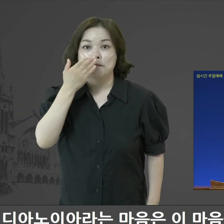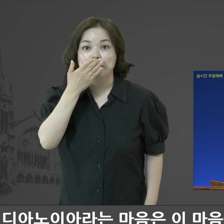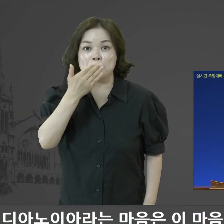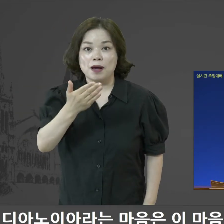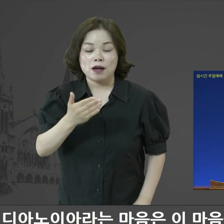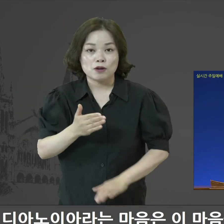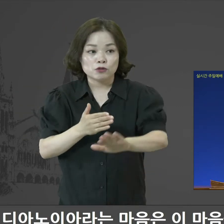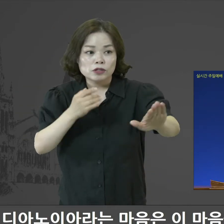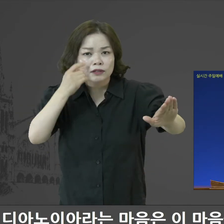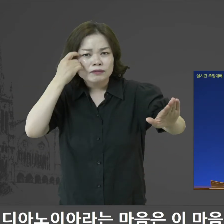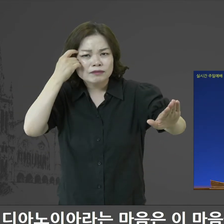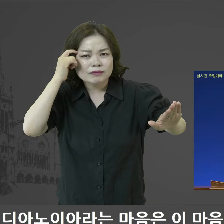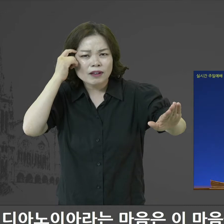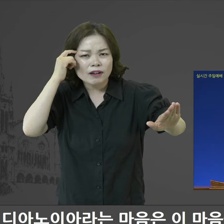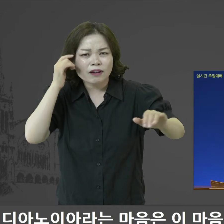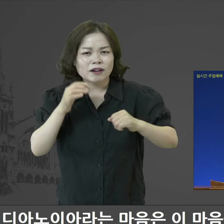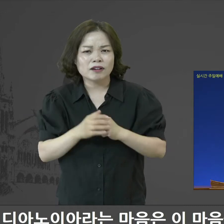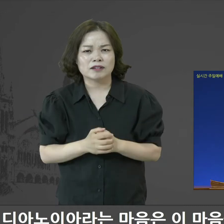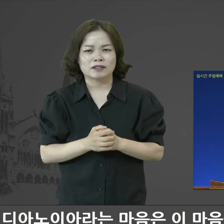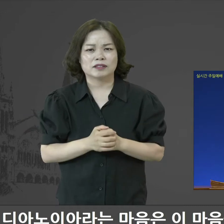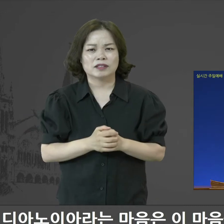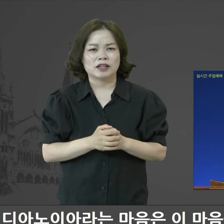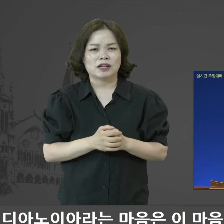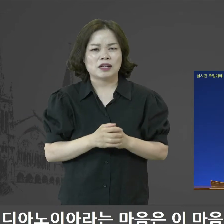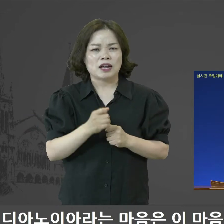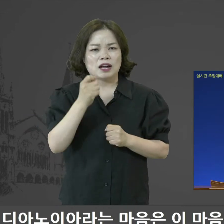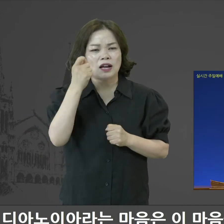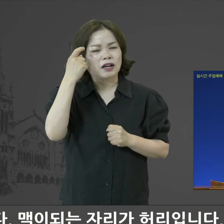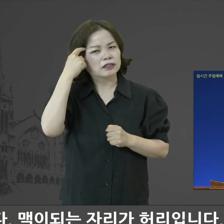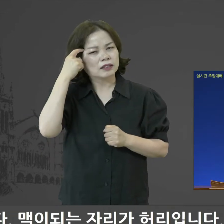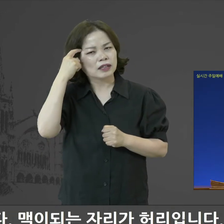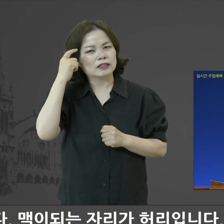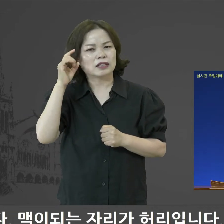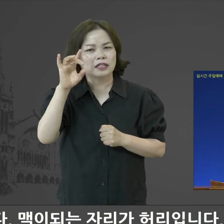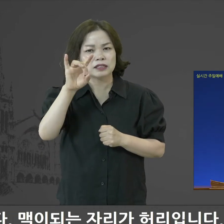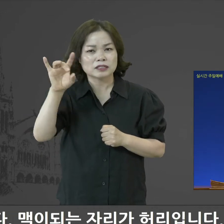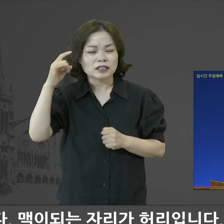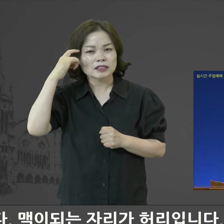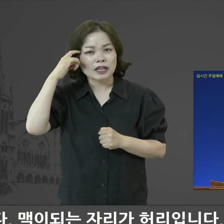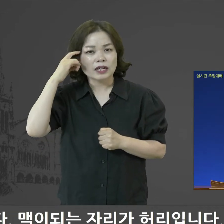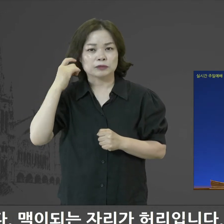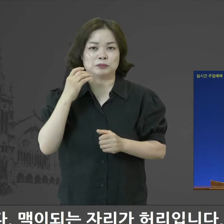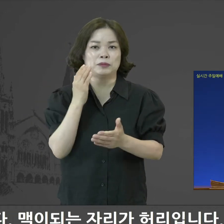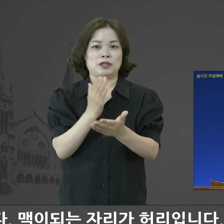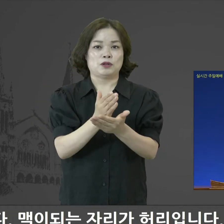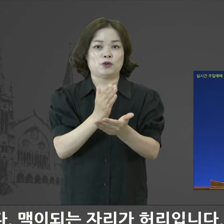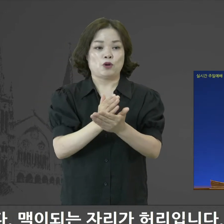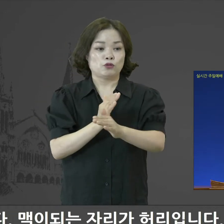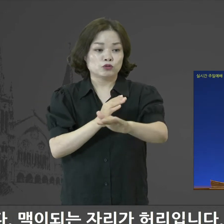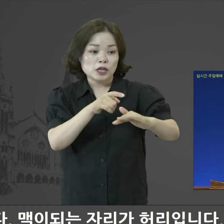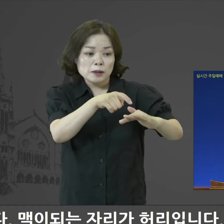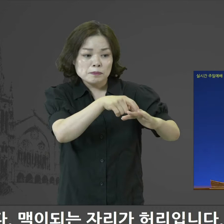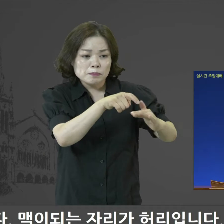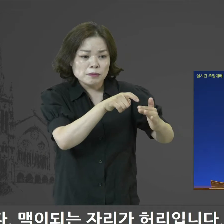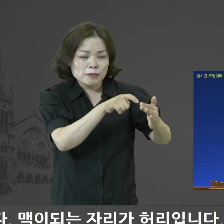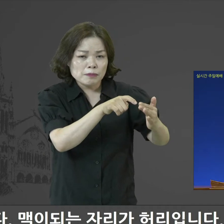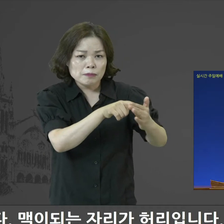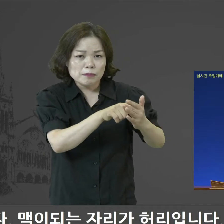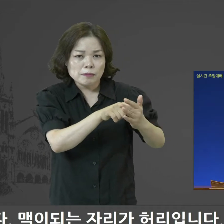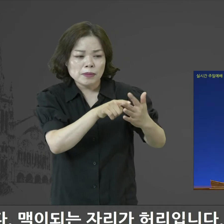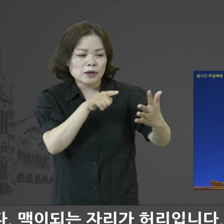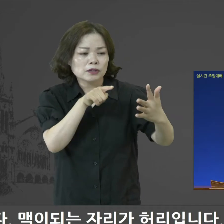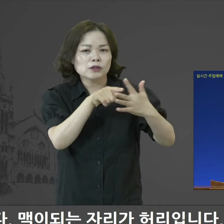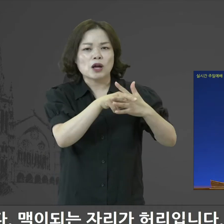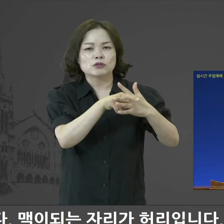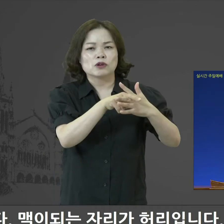우리 생각에는 파편적으로 하나씩 드는 생각이 있는데, 그 생각 말고 우리의 마음을 관통하는 생각